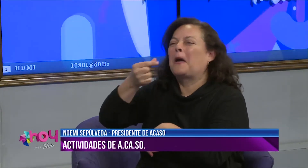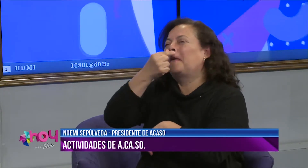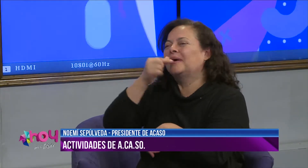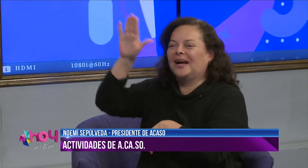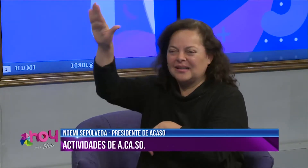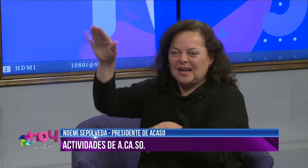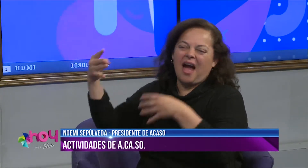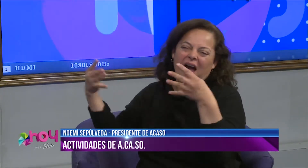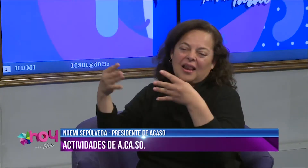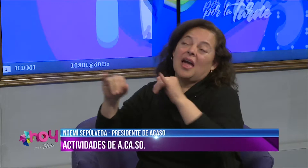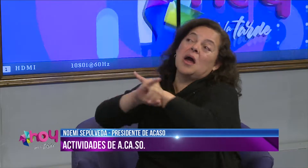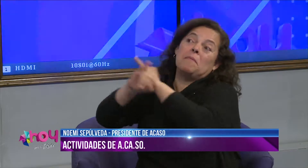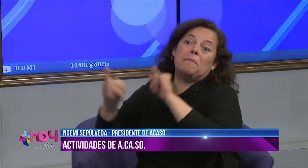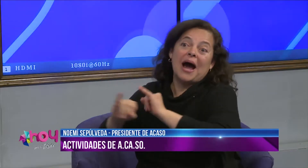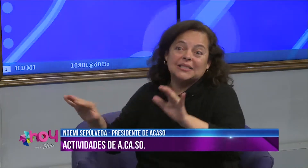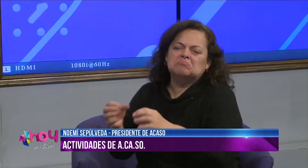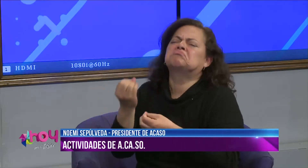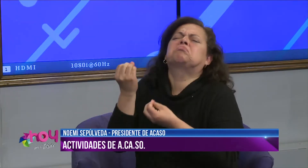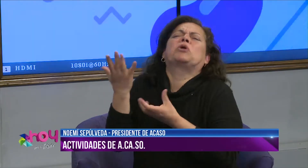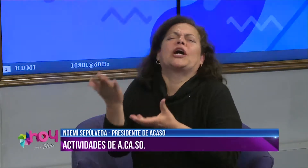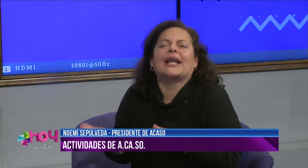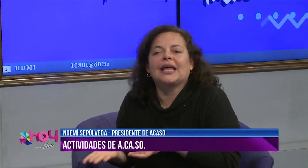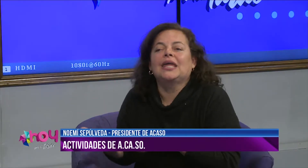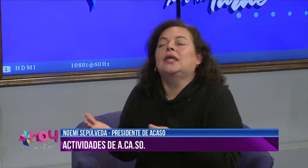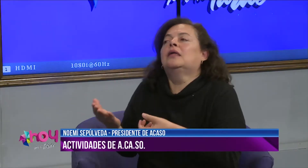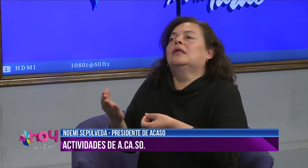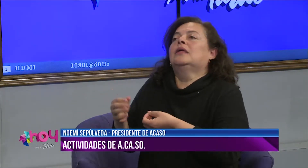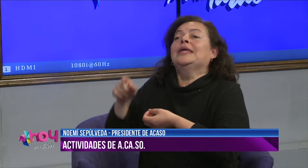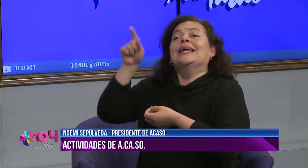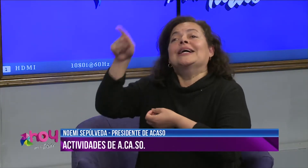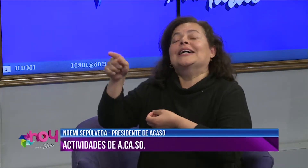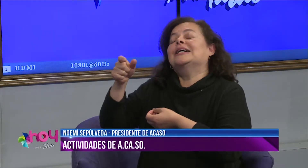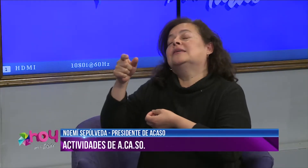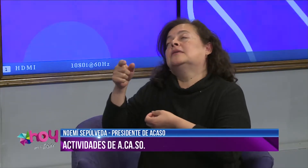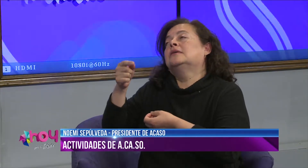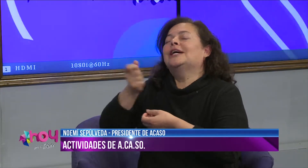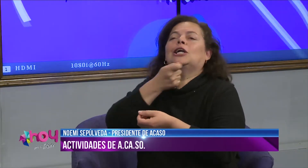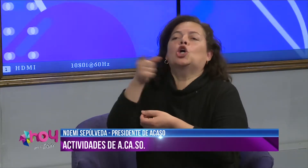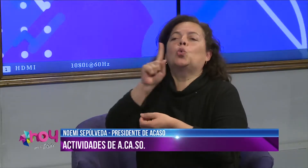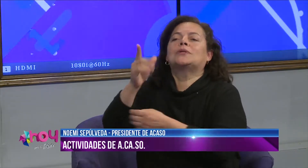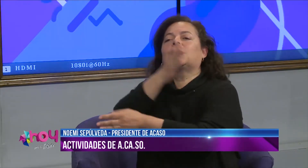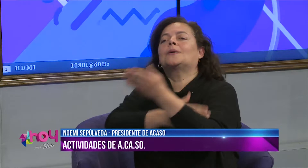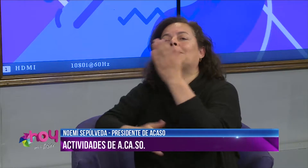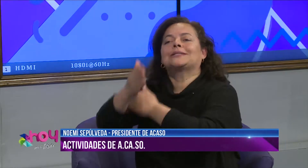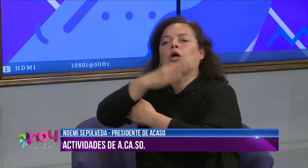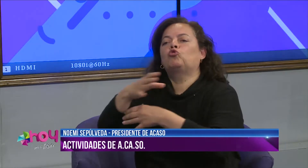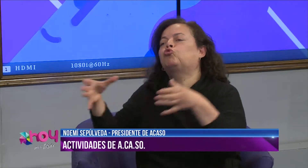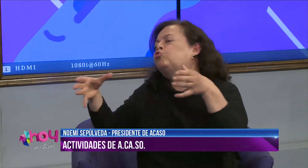Alemania, bueno, ustedes conocen la época de la guerra, el nazismo. En ese momento, bueno, había un rechazo a